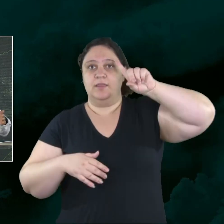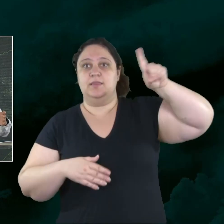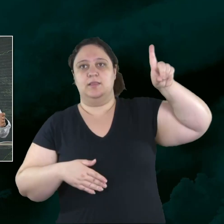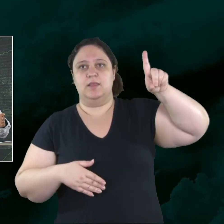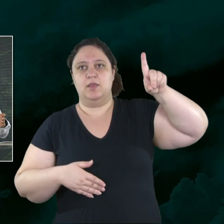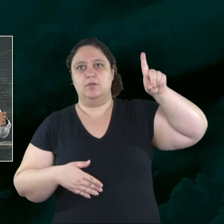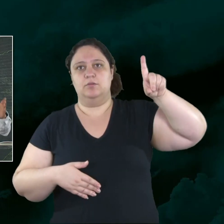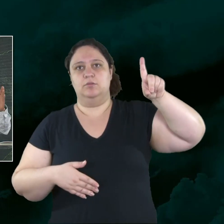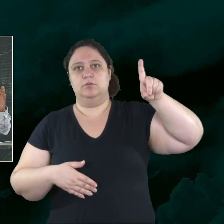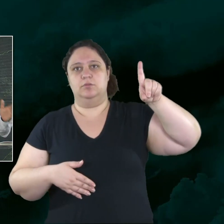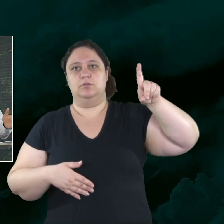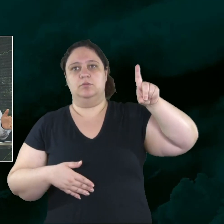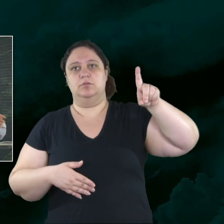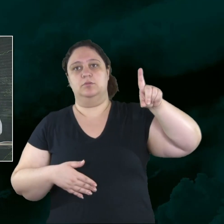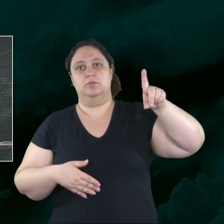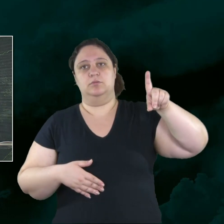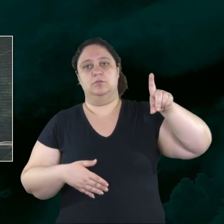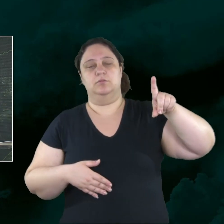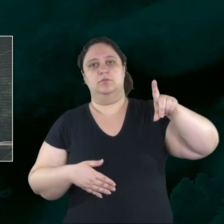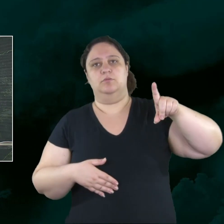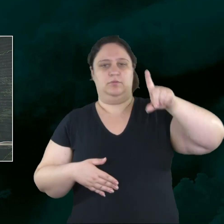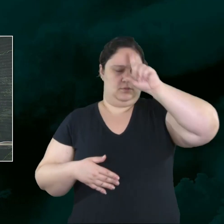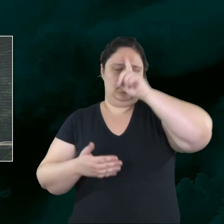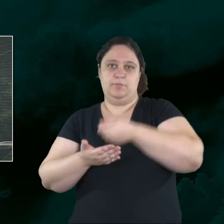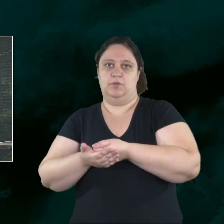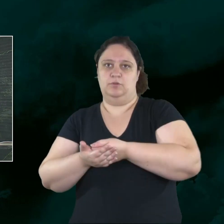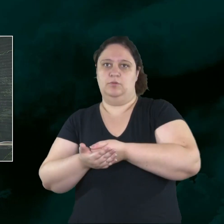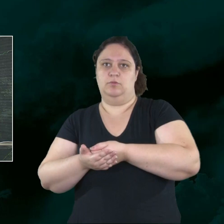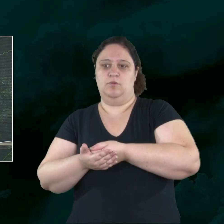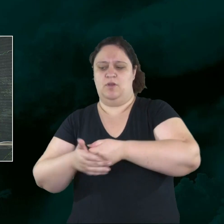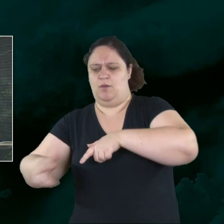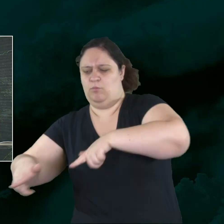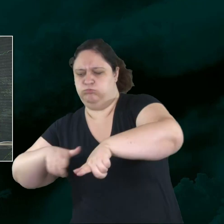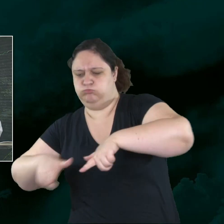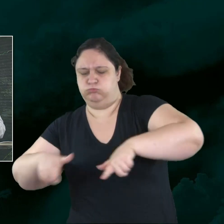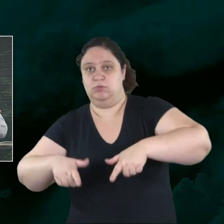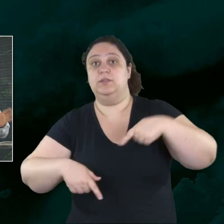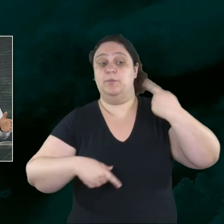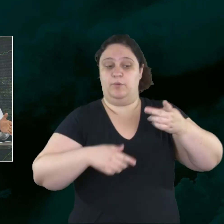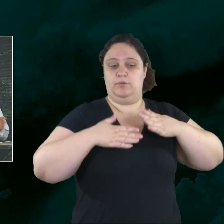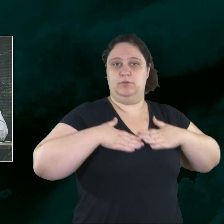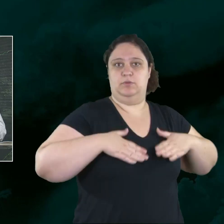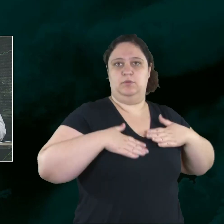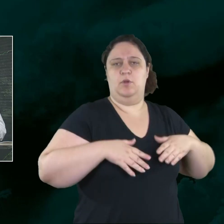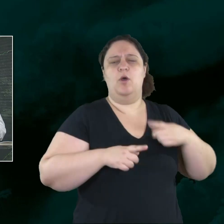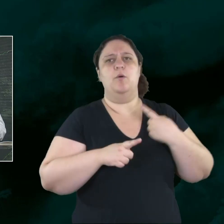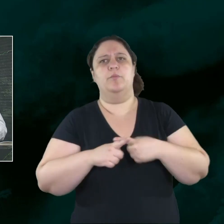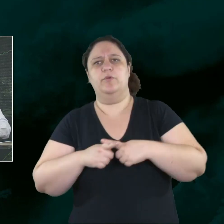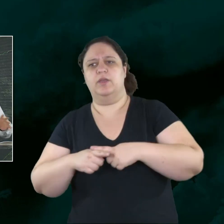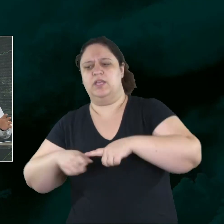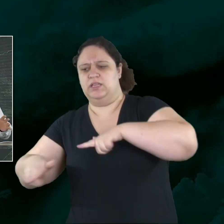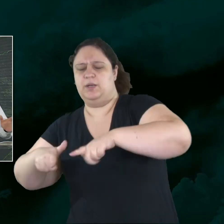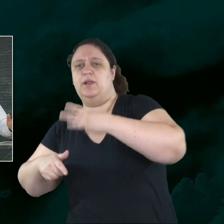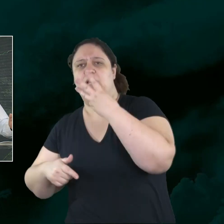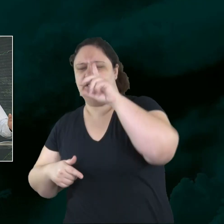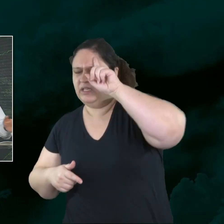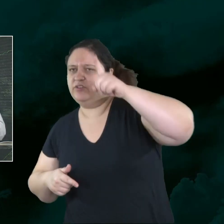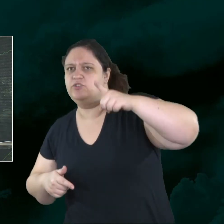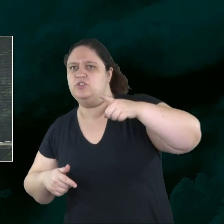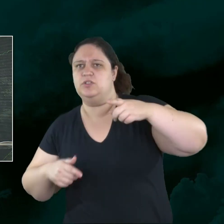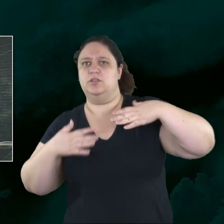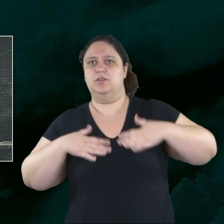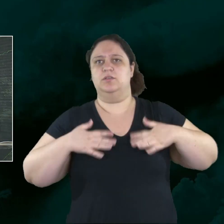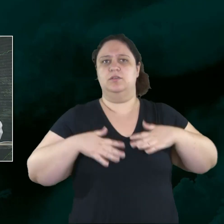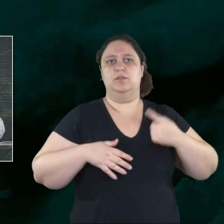esse período de trabalho e de descanso. Por que não trabalhar 3 dias e descansar um dia? Por que não trabalhar 15